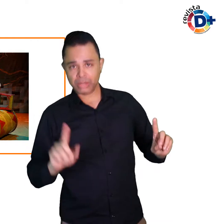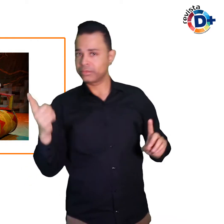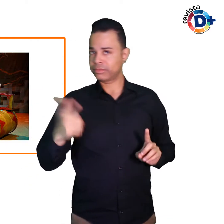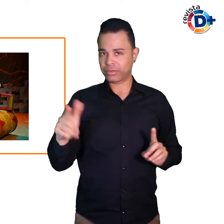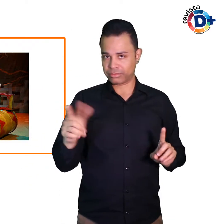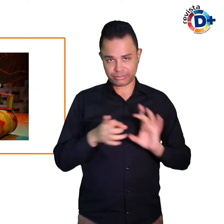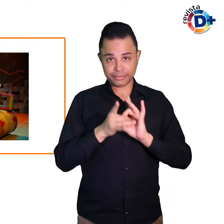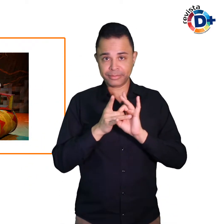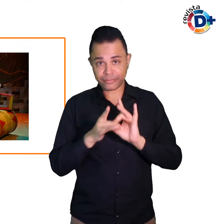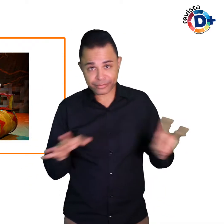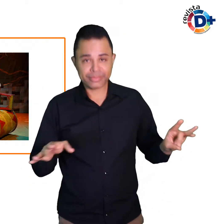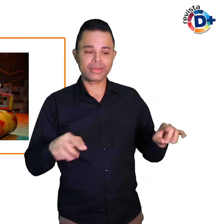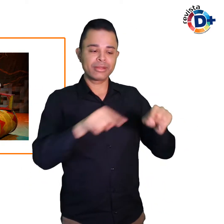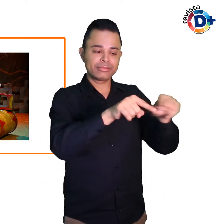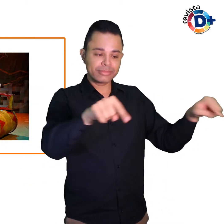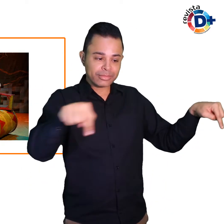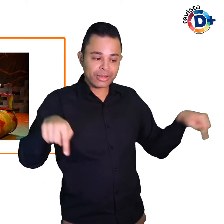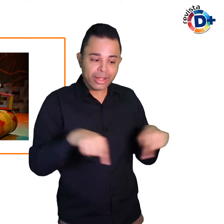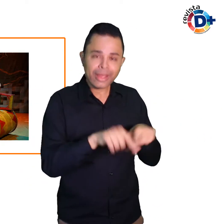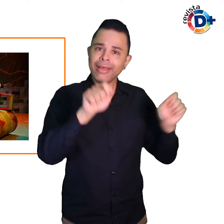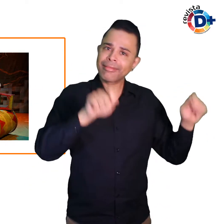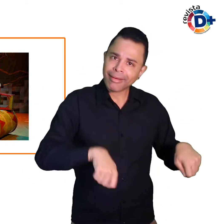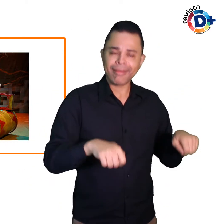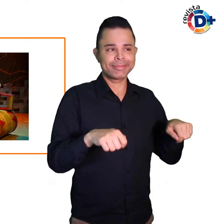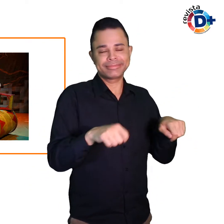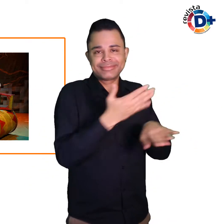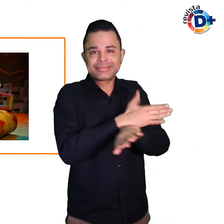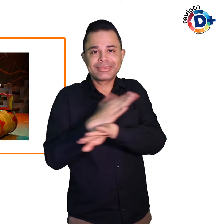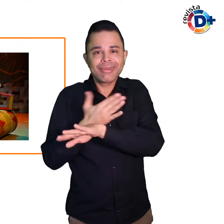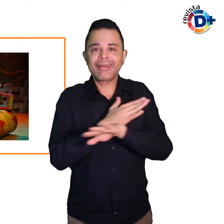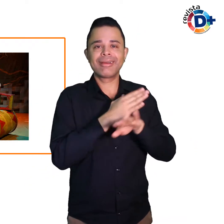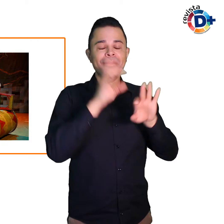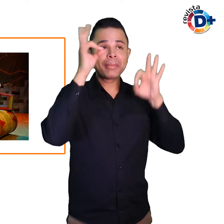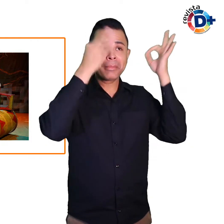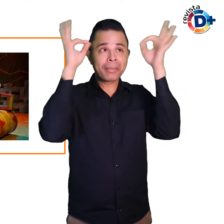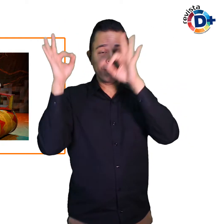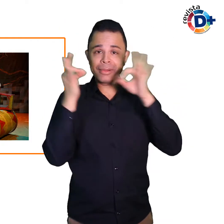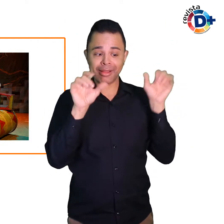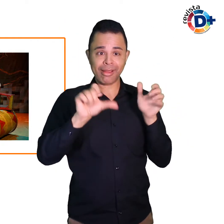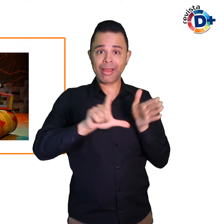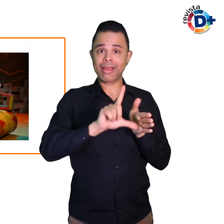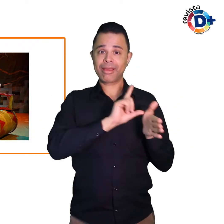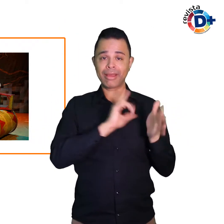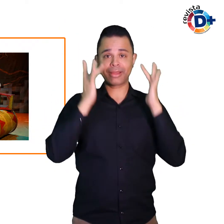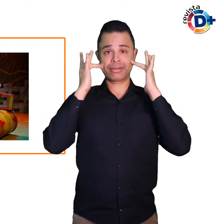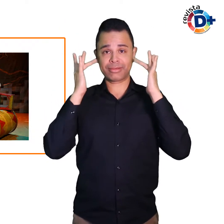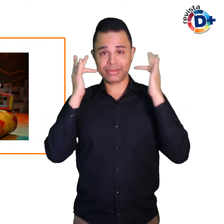um espaço recreativo de maquiagem para crianças com deficiência visual antes do espetáculo, a partir